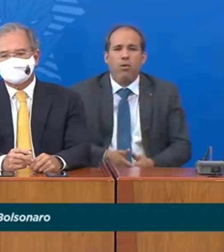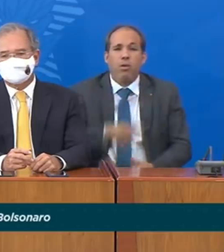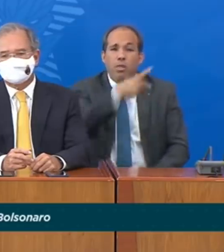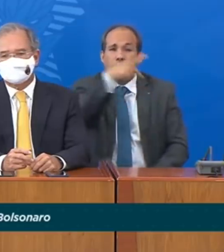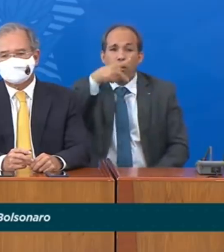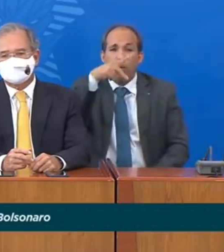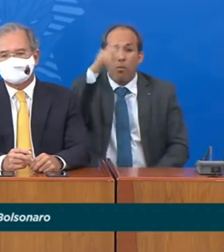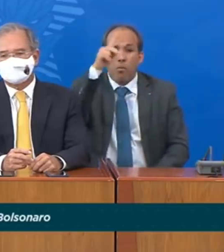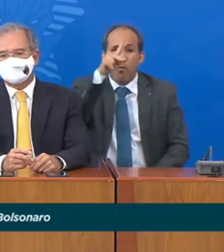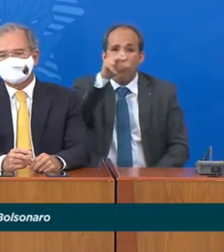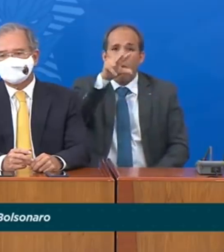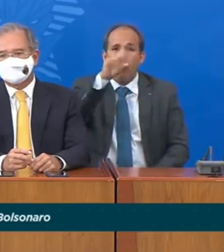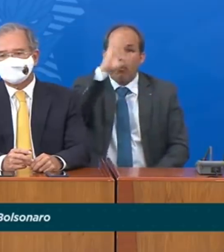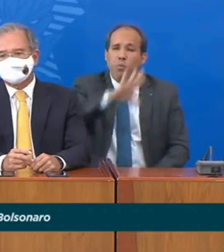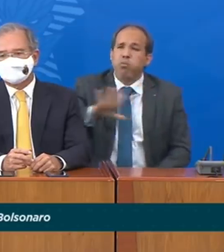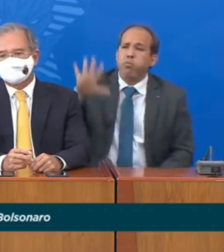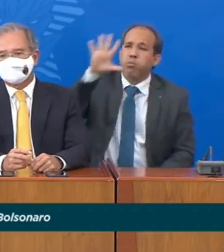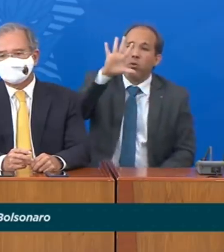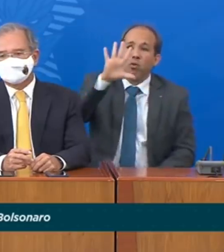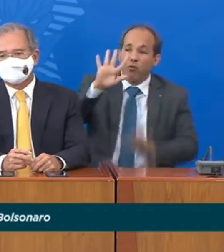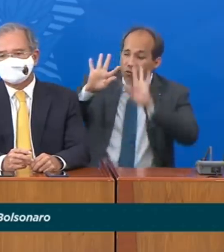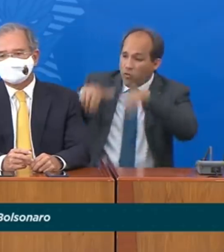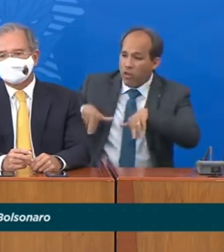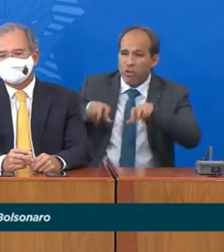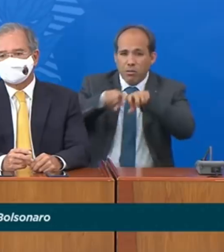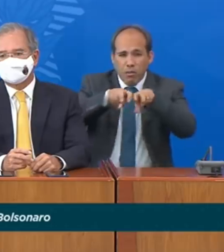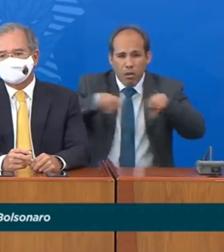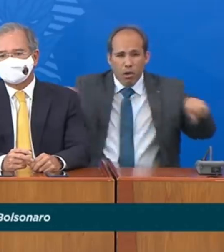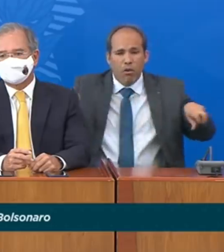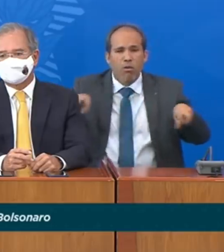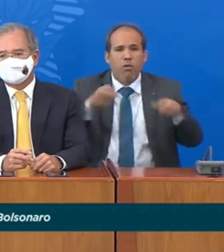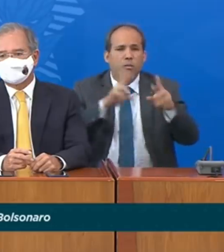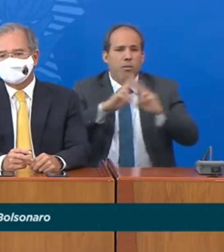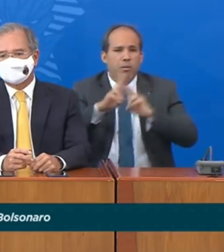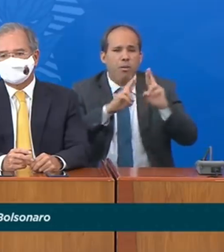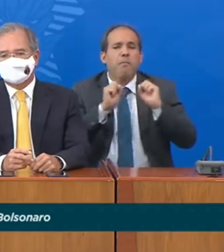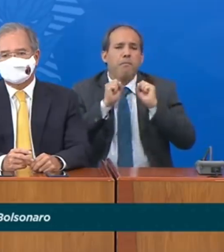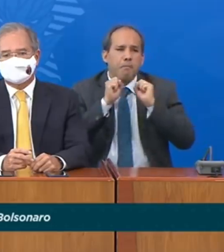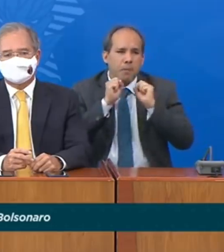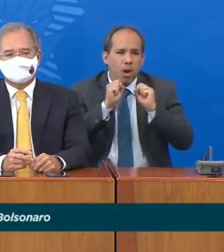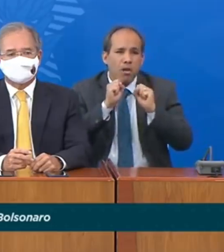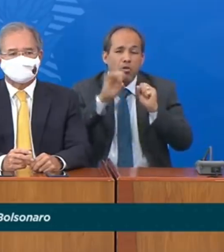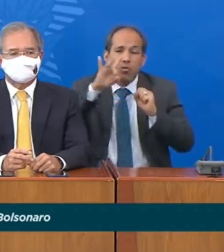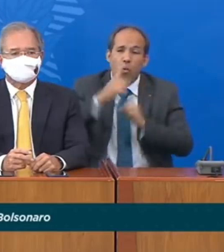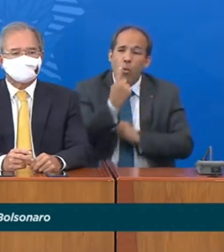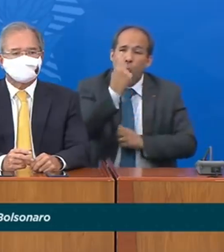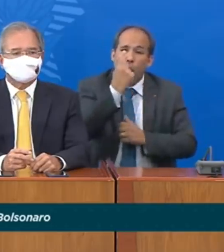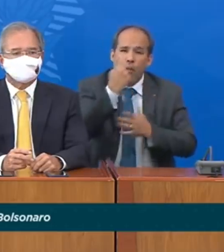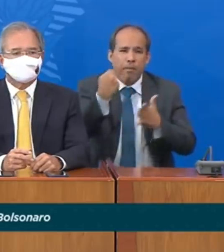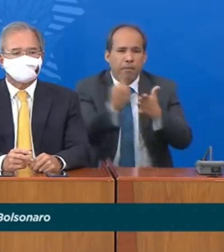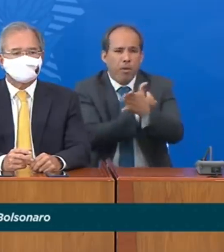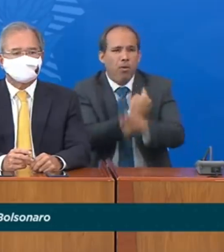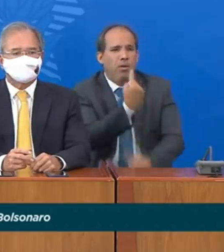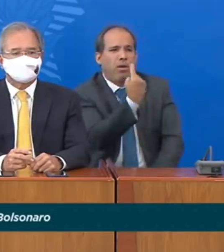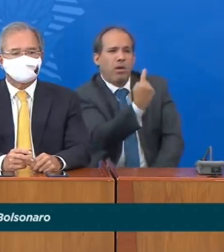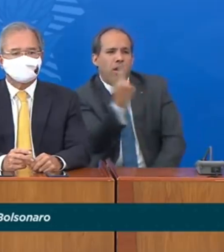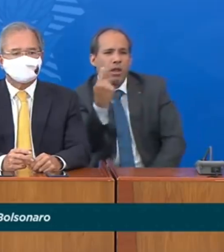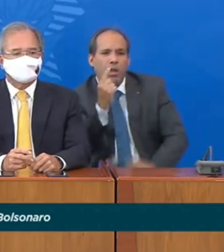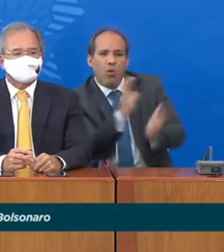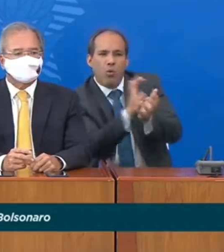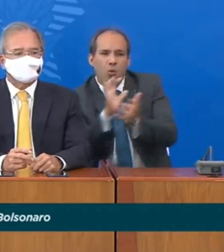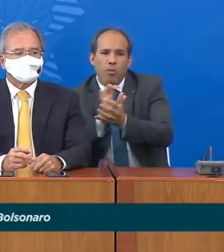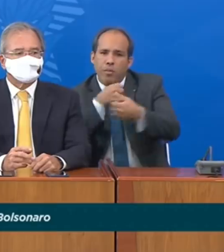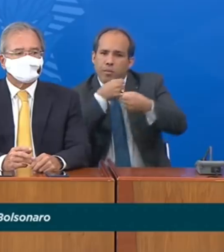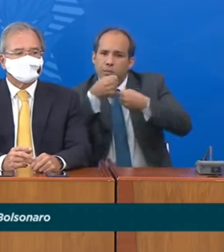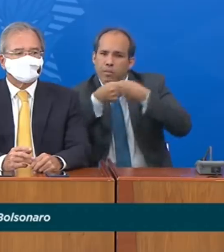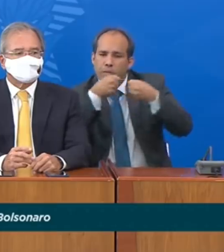população brasileira, onde no final dessa reunião estaremos abertos a apenas uma pergunta por parte de cada órgão de imprensa